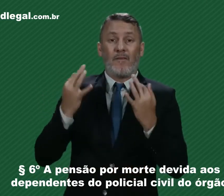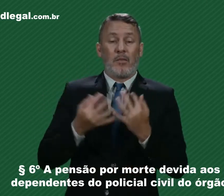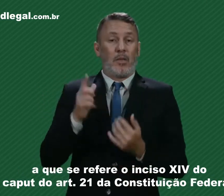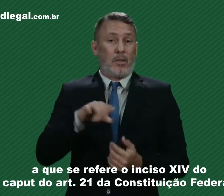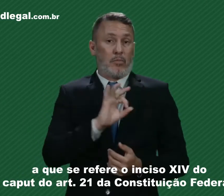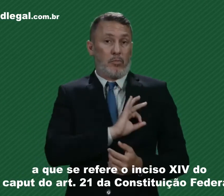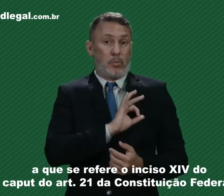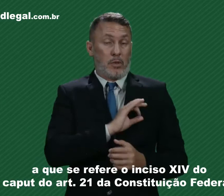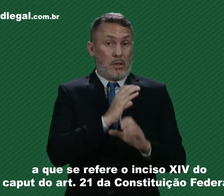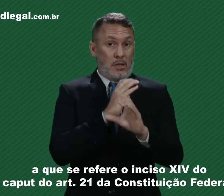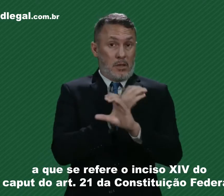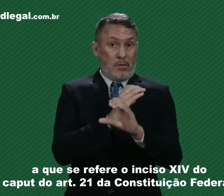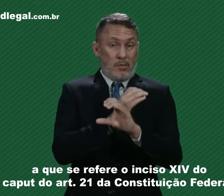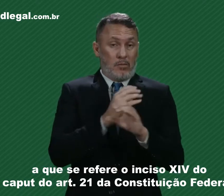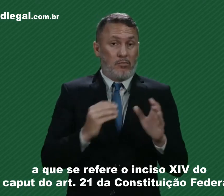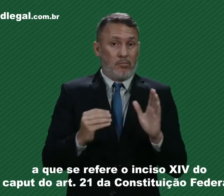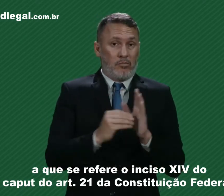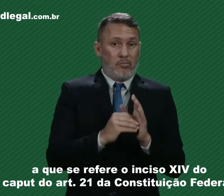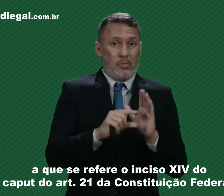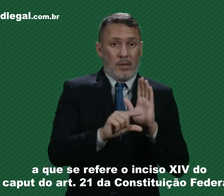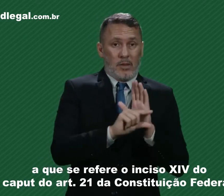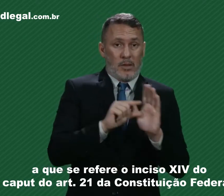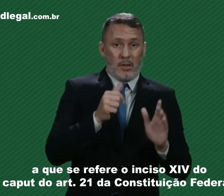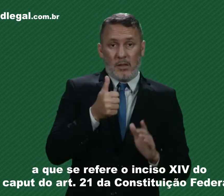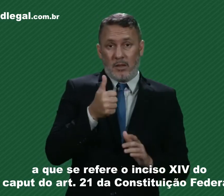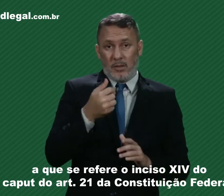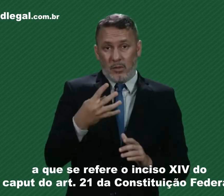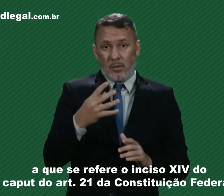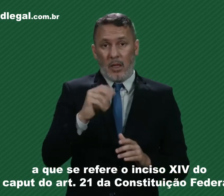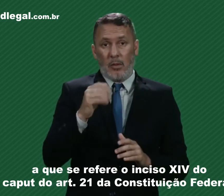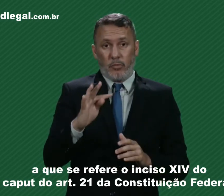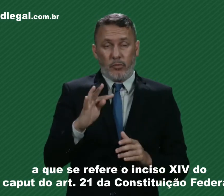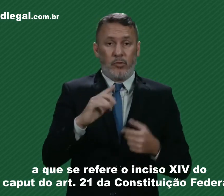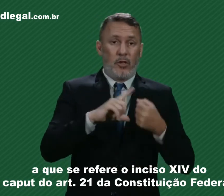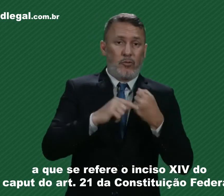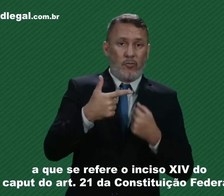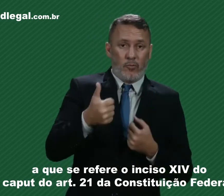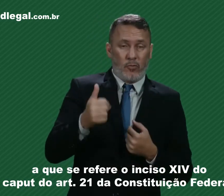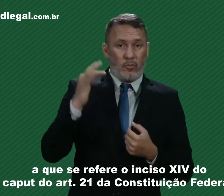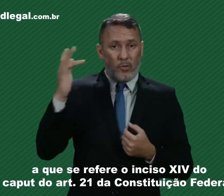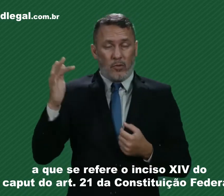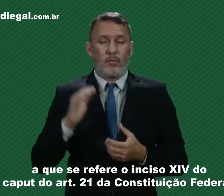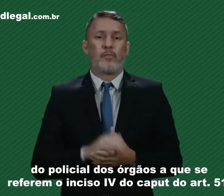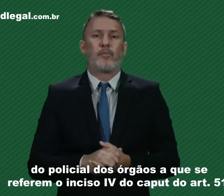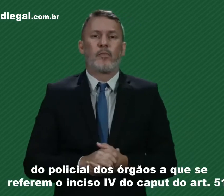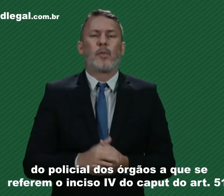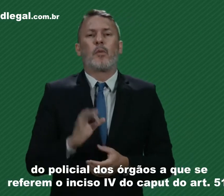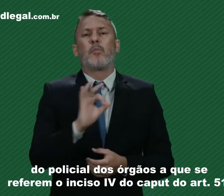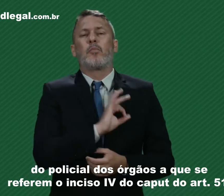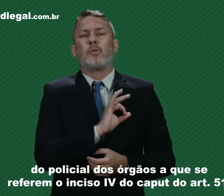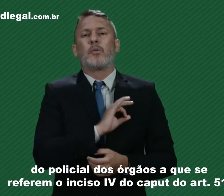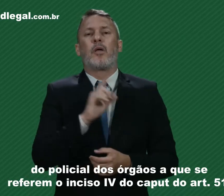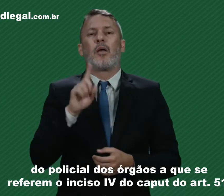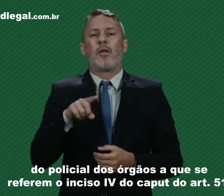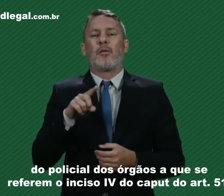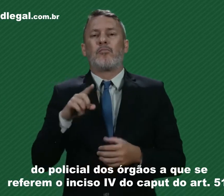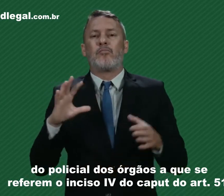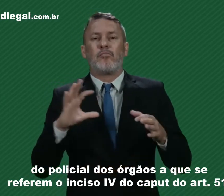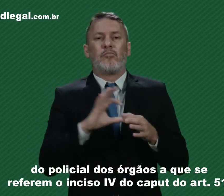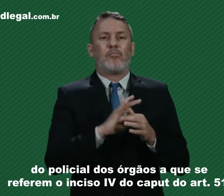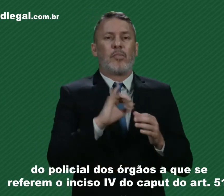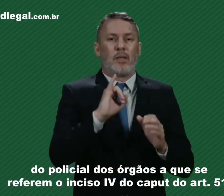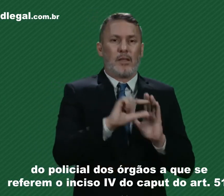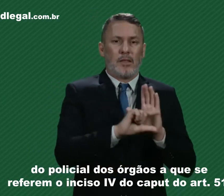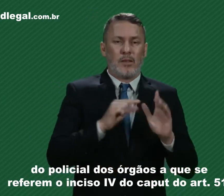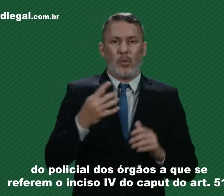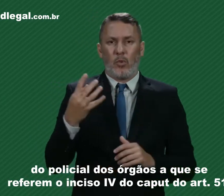civil do órgão a que se refere o inciso 14 do caput do artigo 21 da Constituição Federal, do policial dos órgãos a que se